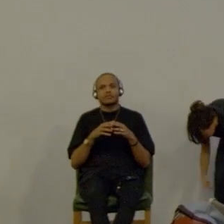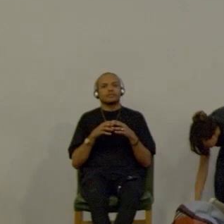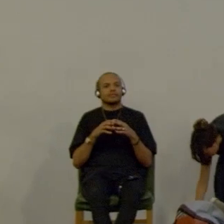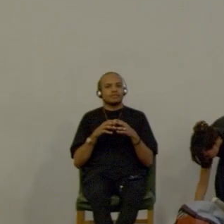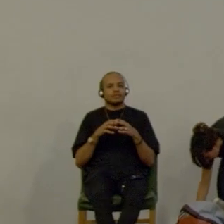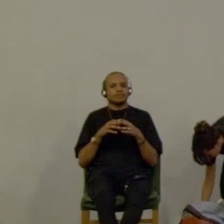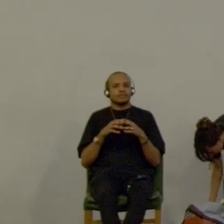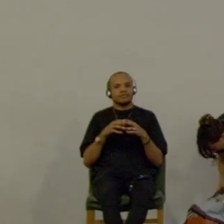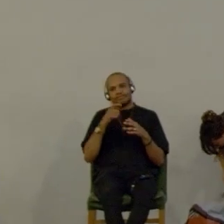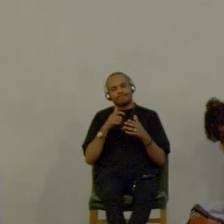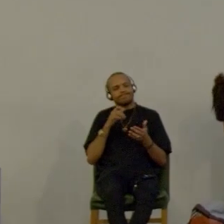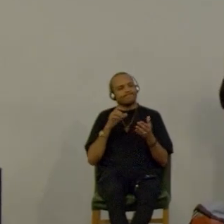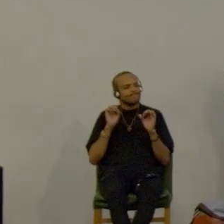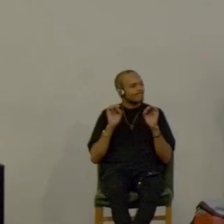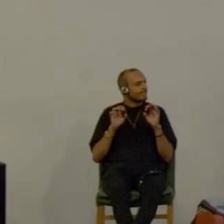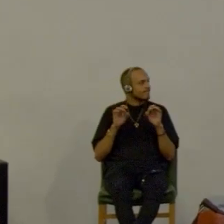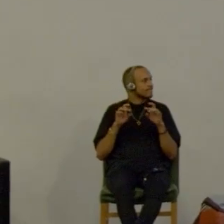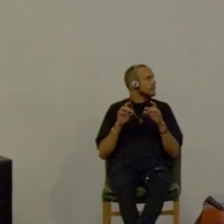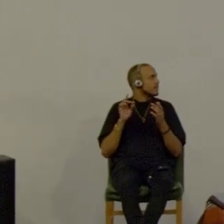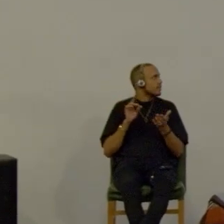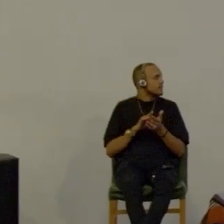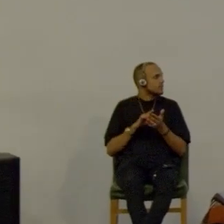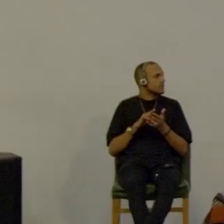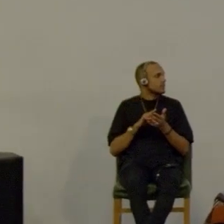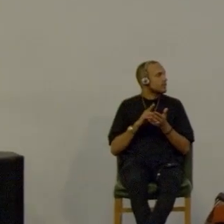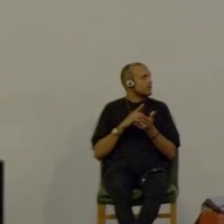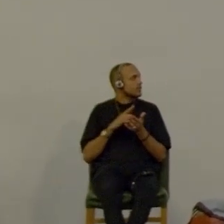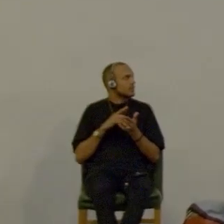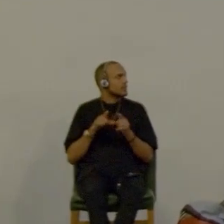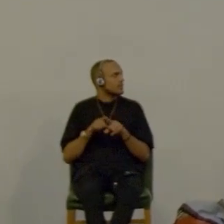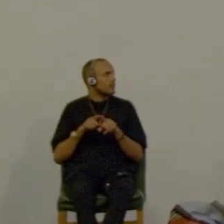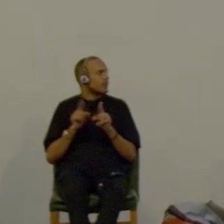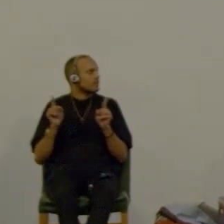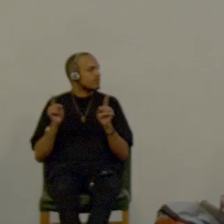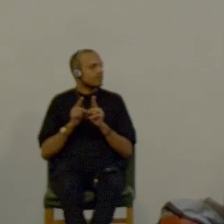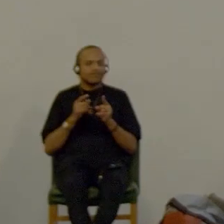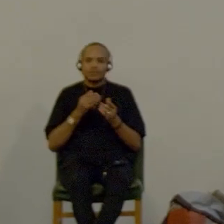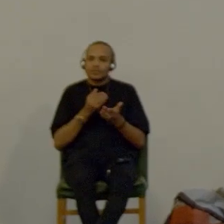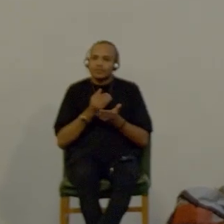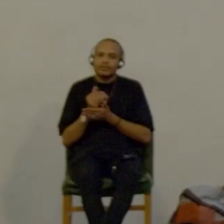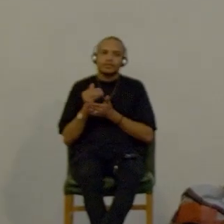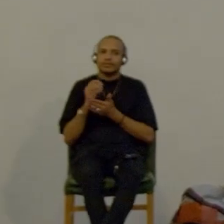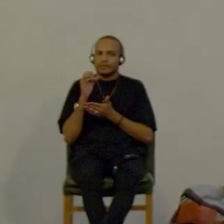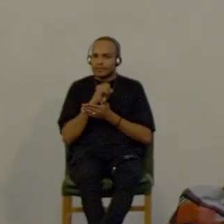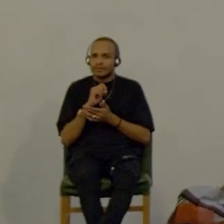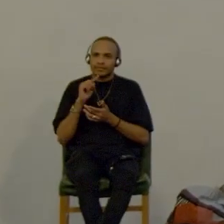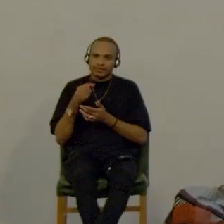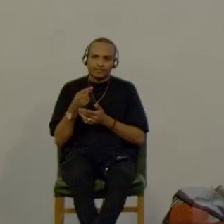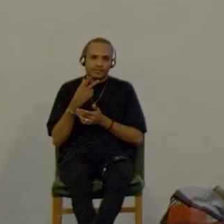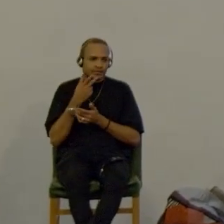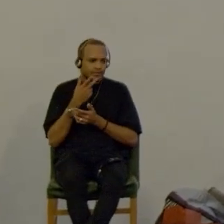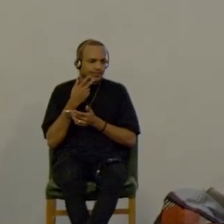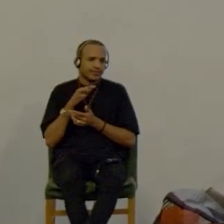É realmente muito especial. Eu vou fazer uma pequena introdução, muito breve, e aí passar